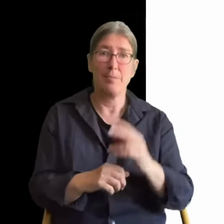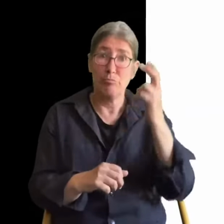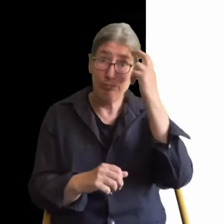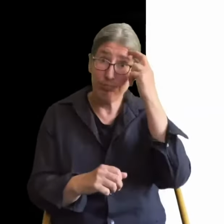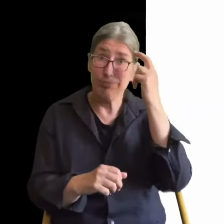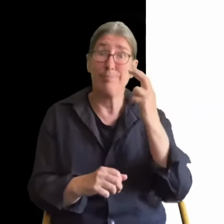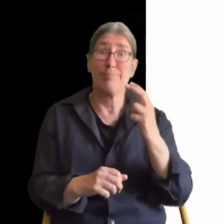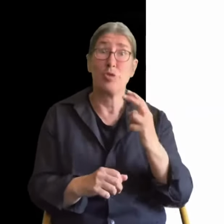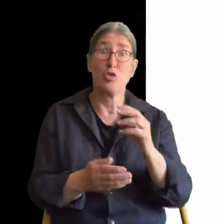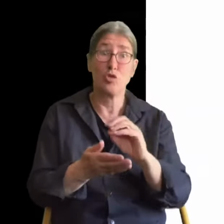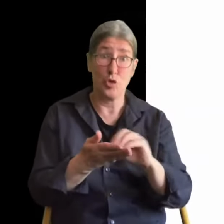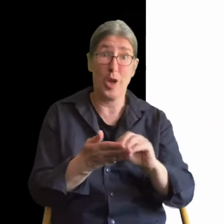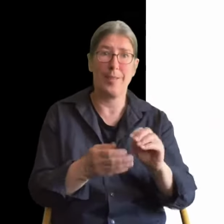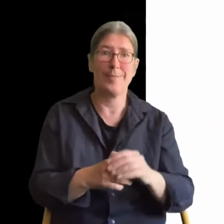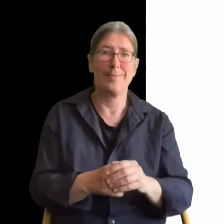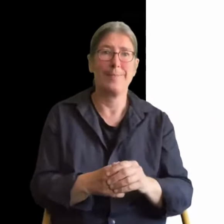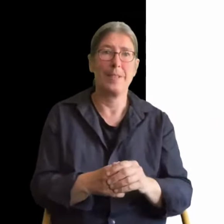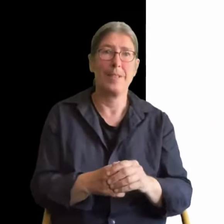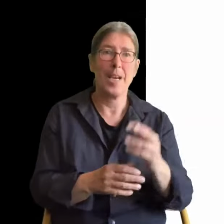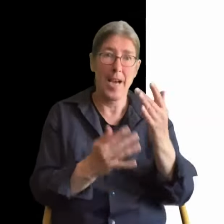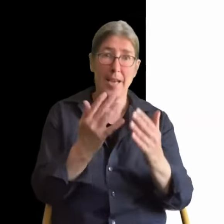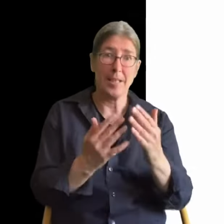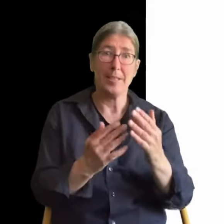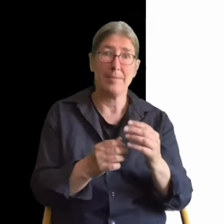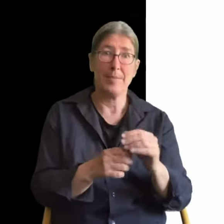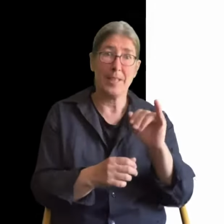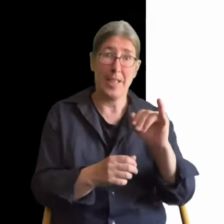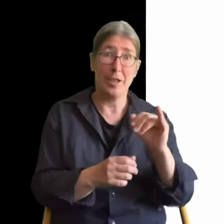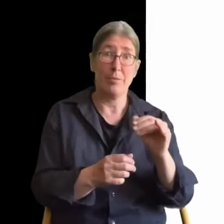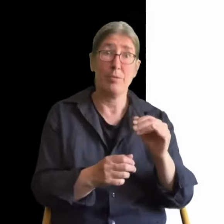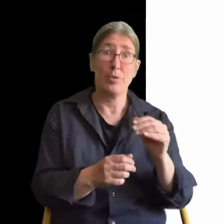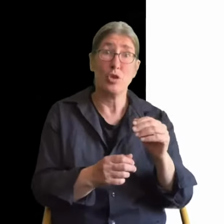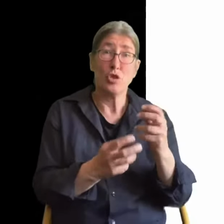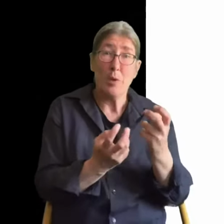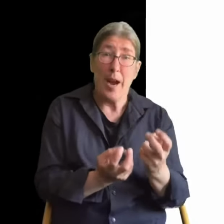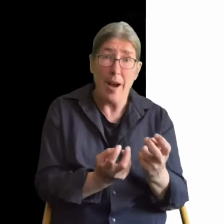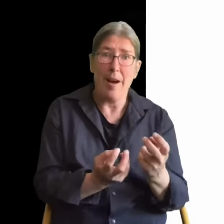A. Der clever Schüler rechnet die